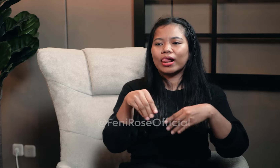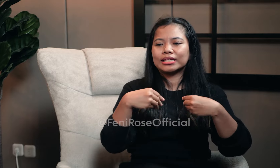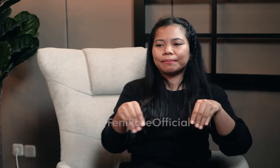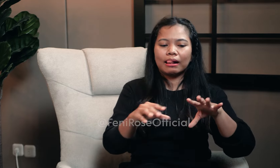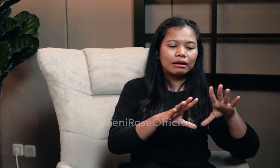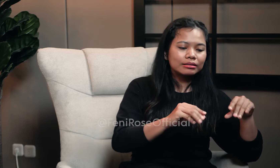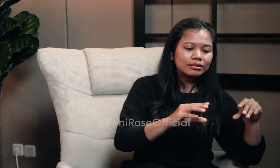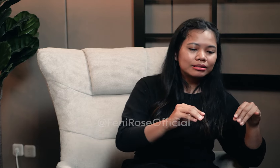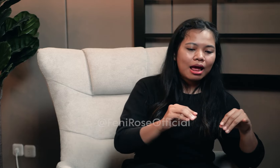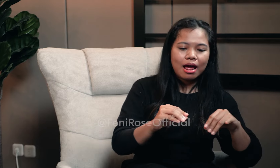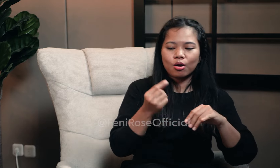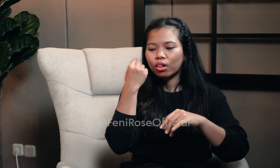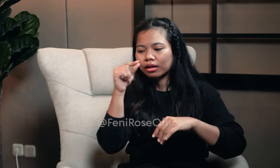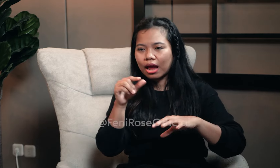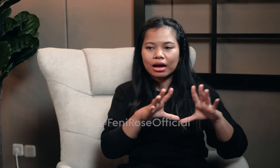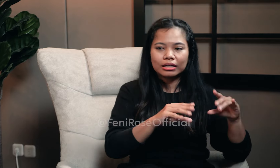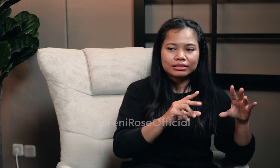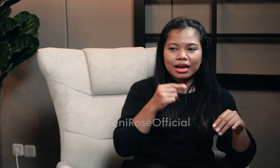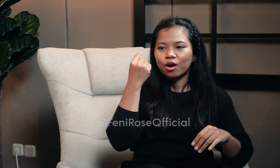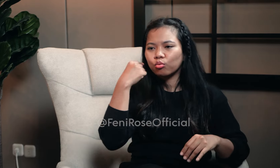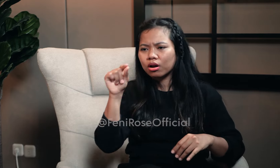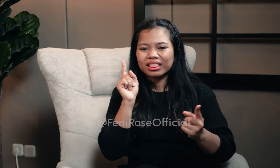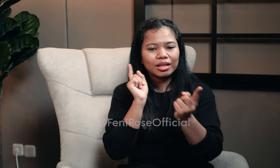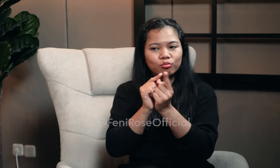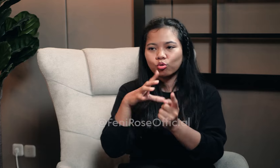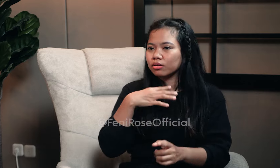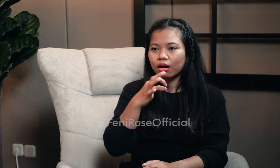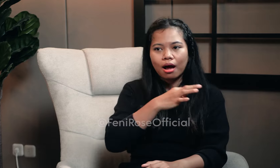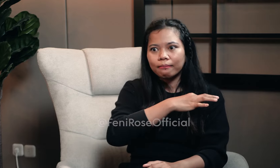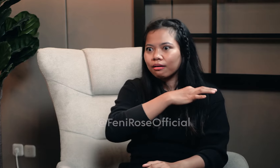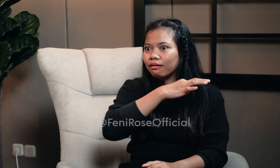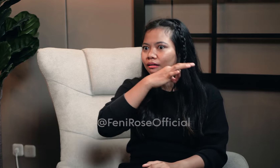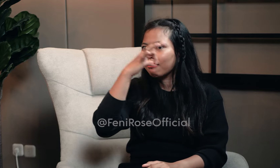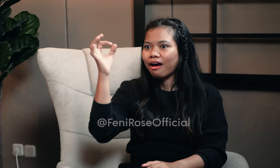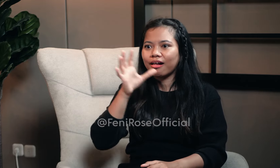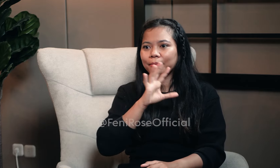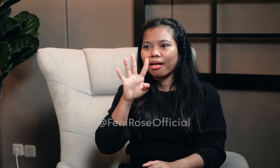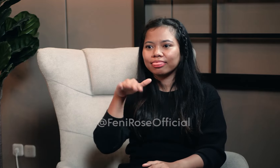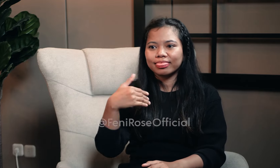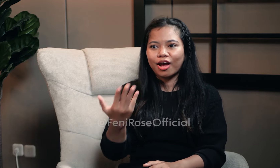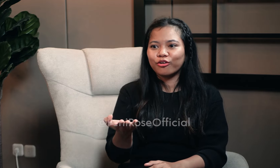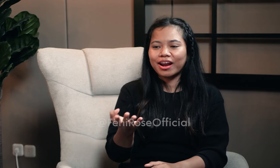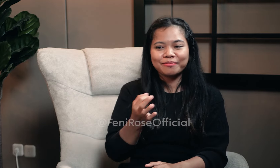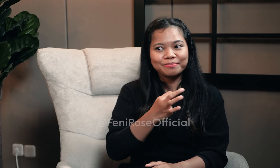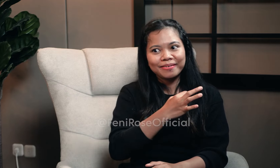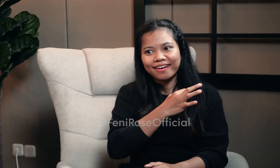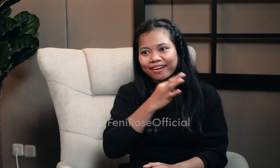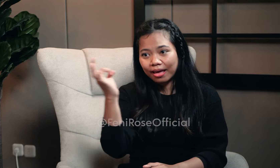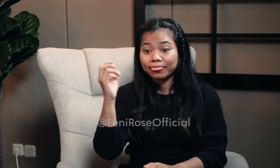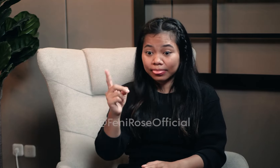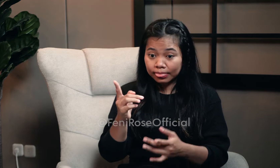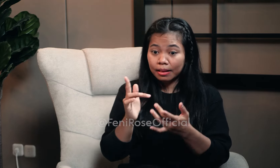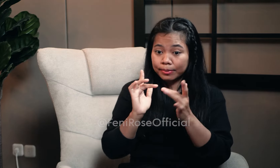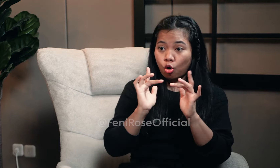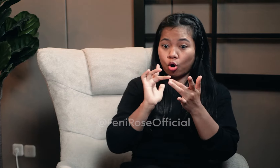dengan online He otomatis waktunya fleksibel he dosen Saya juga jarang bertemu kayak gitu enggak pernah selalu